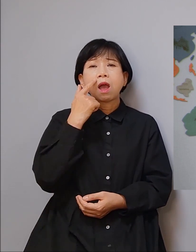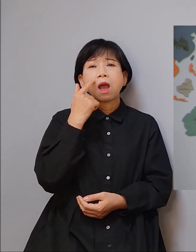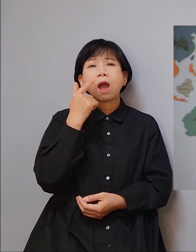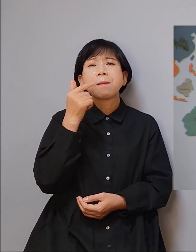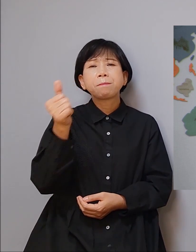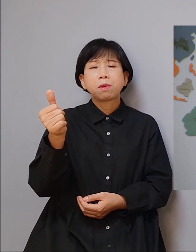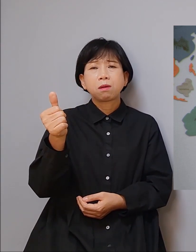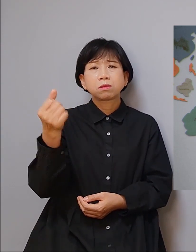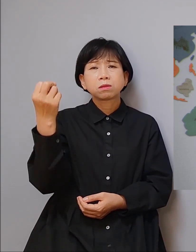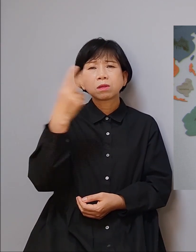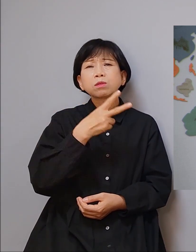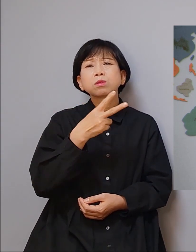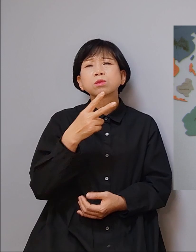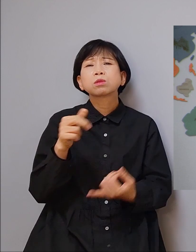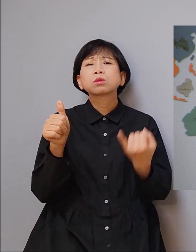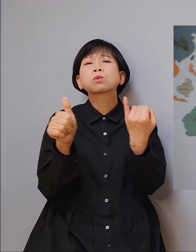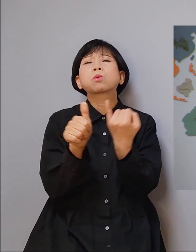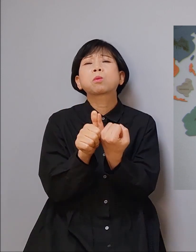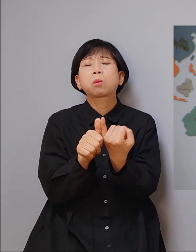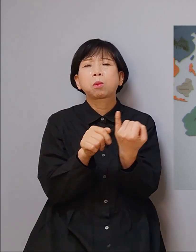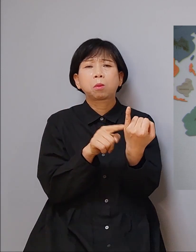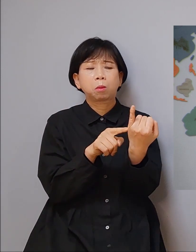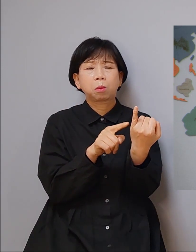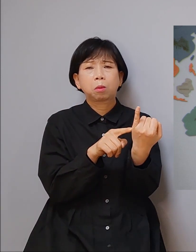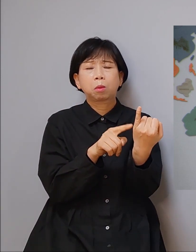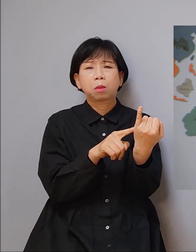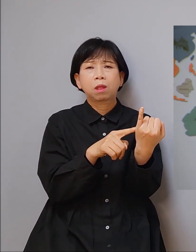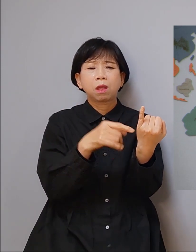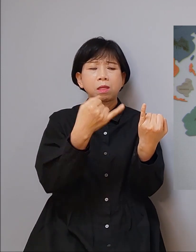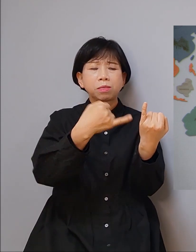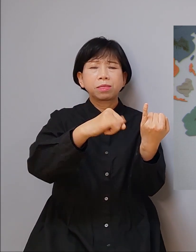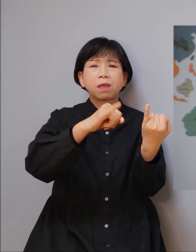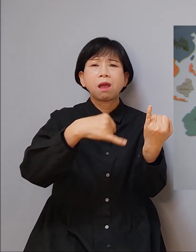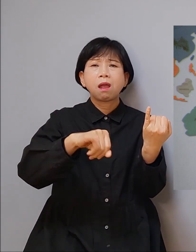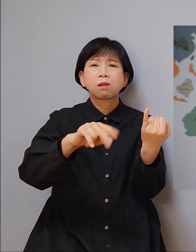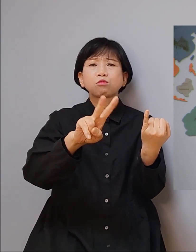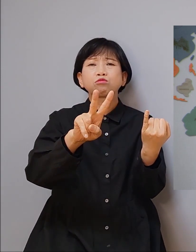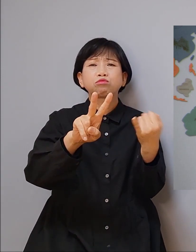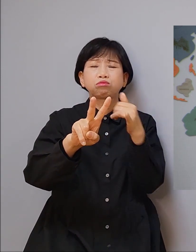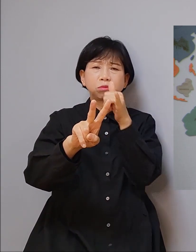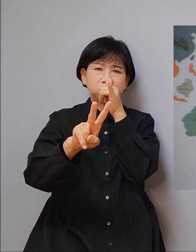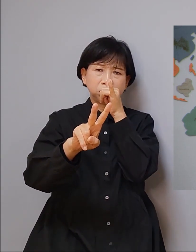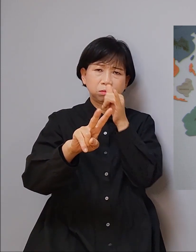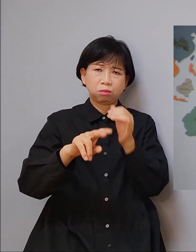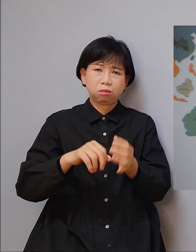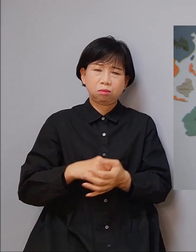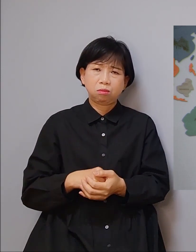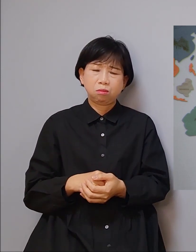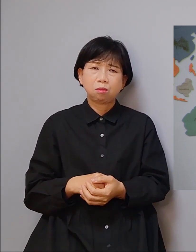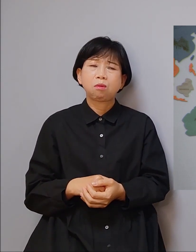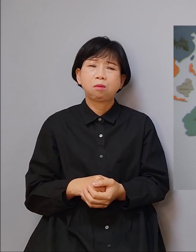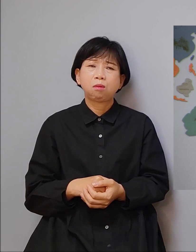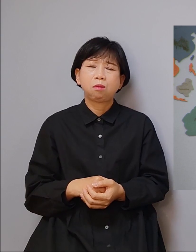나이가 많겠죠. 그 틈바구니에서 신데렐라가 사는 겁니다. 그러니